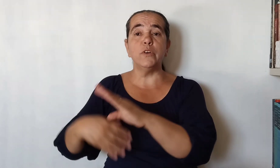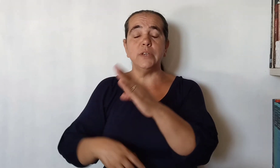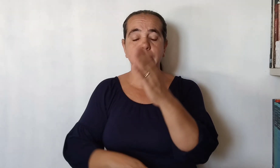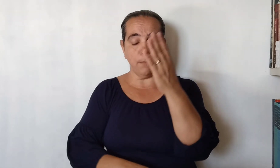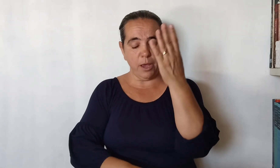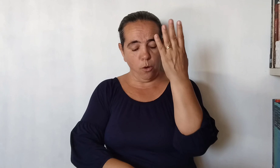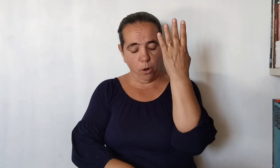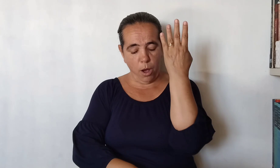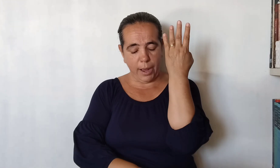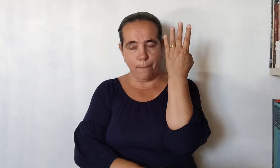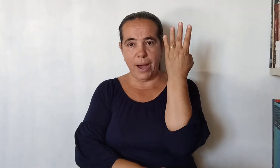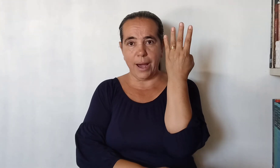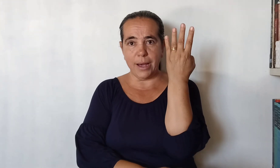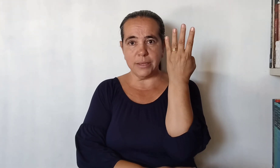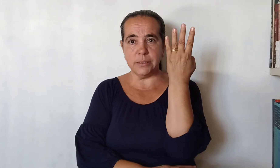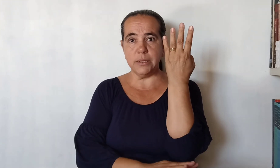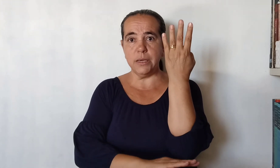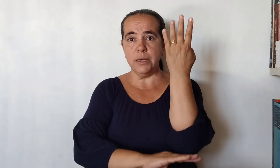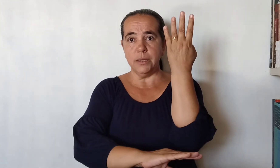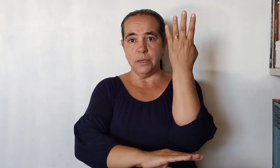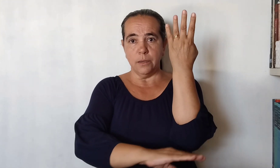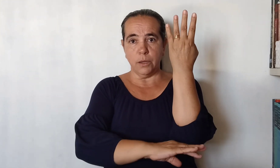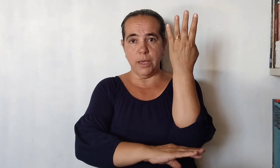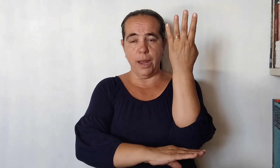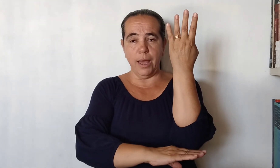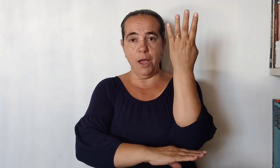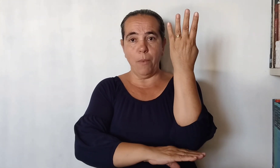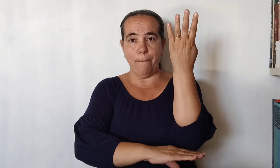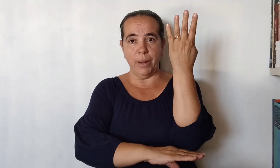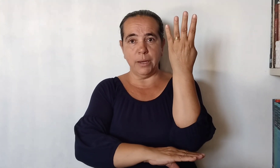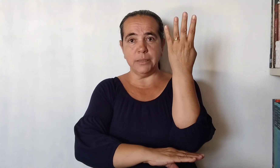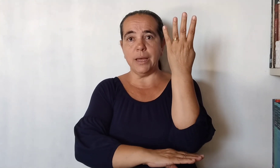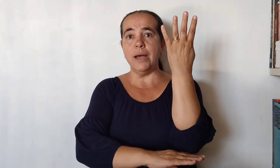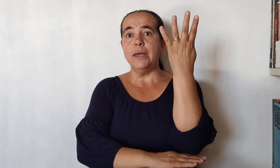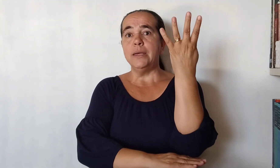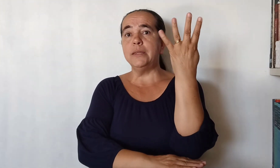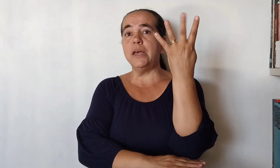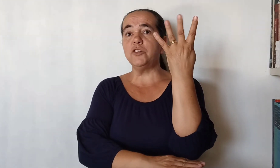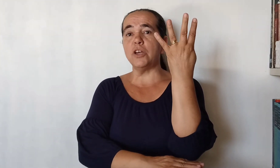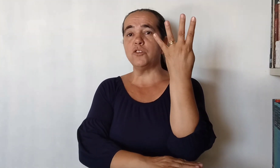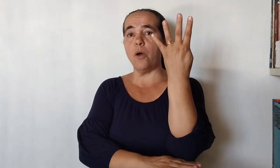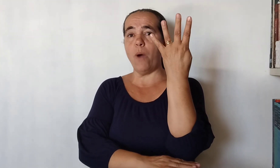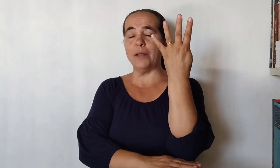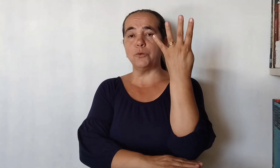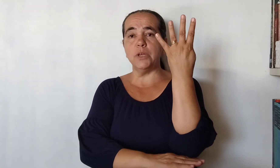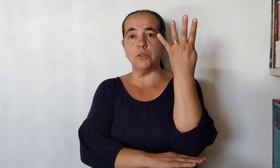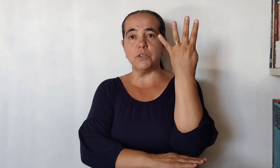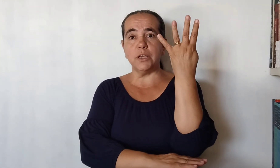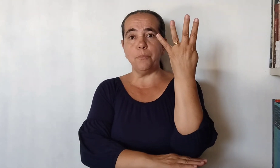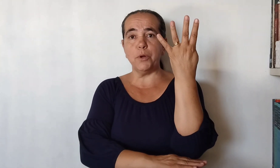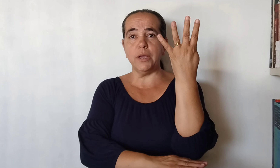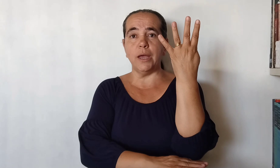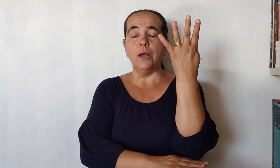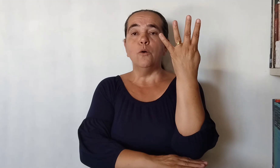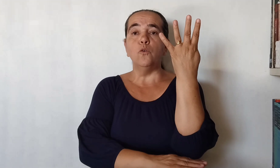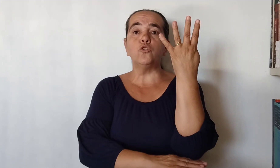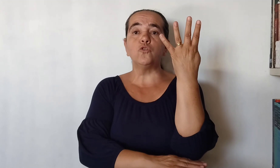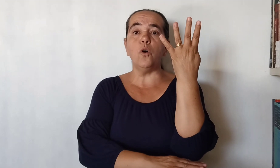você também coloca a base, que ela é uma planta, e deixa só 4 dedos aqui, porque o